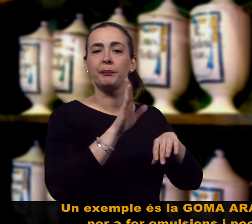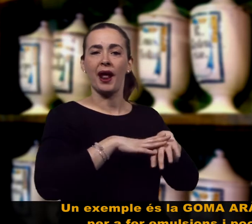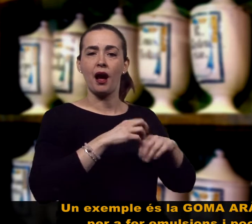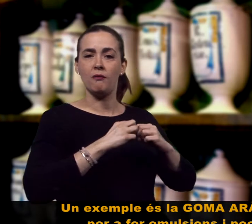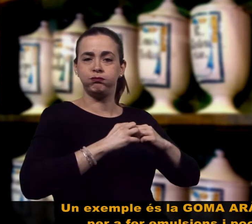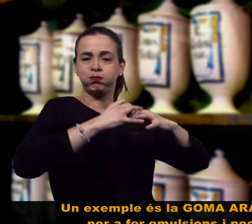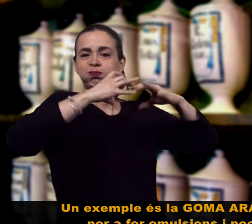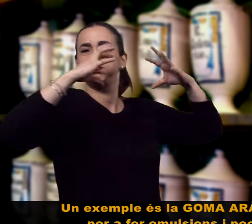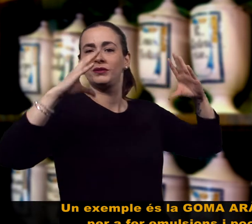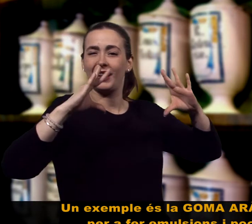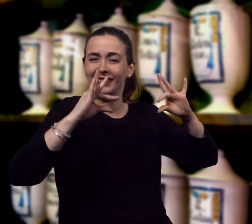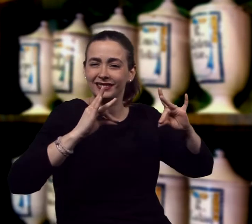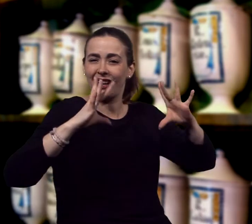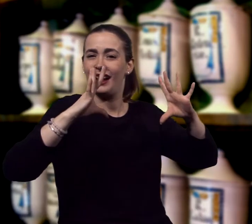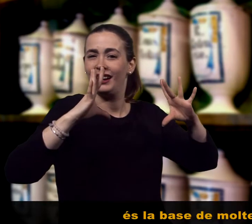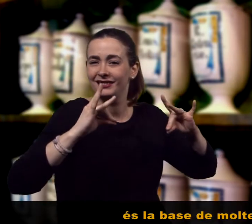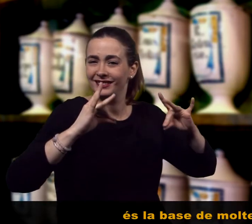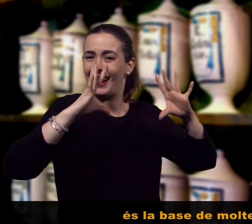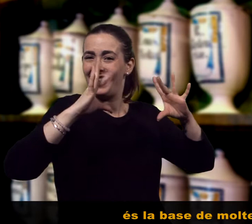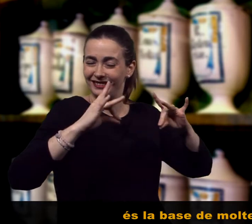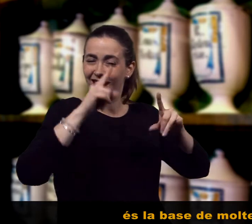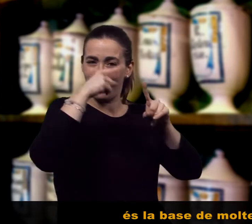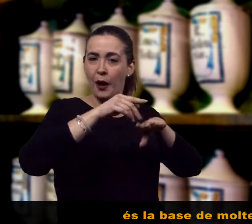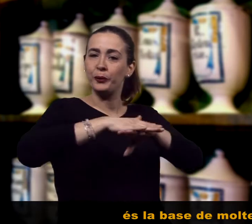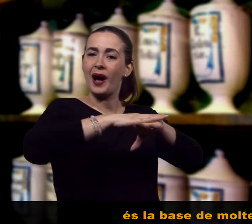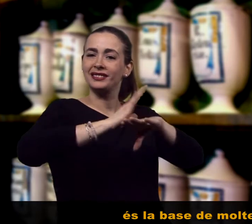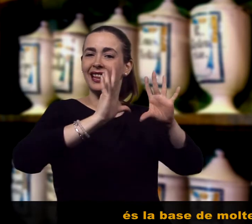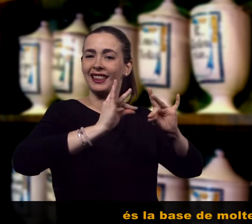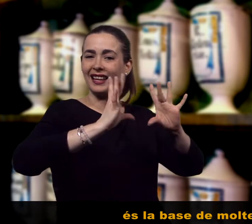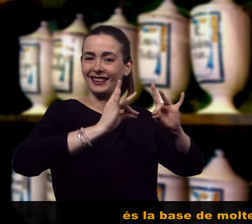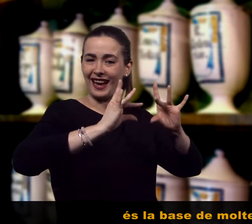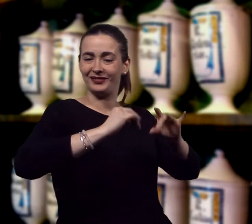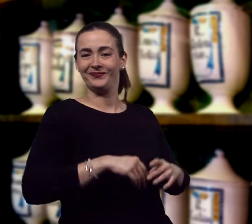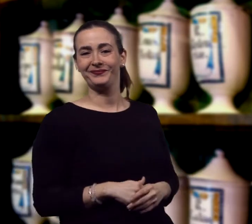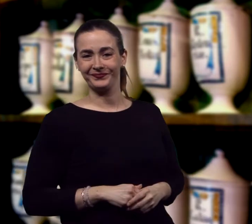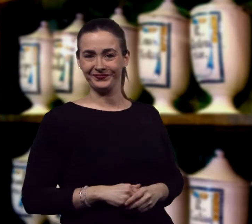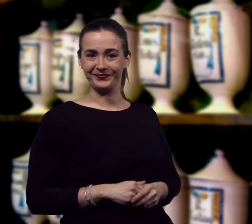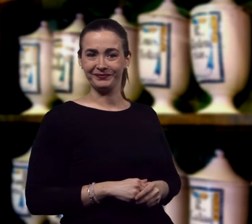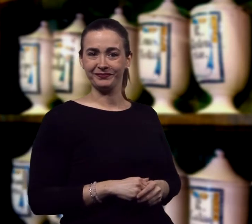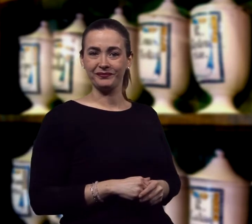fer emulsions i pocions gomoses. És la base de moltes pastes.